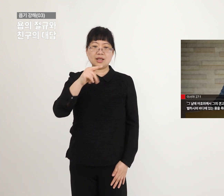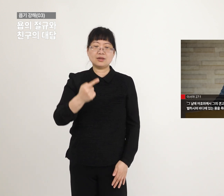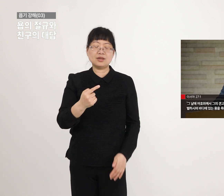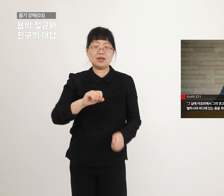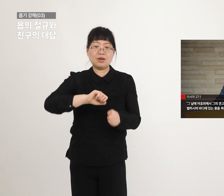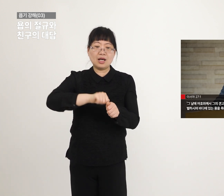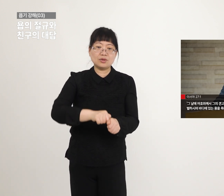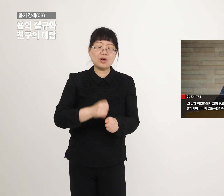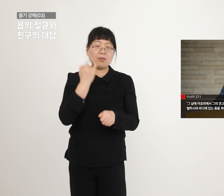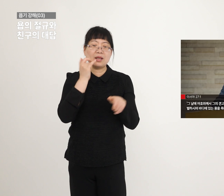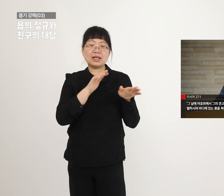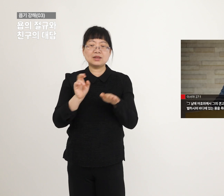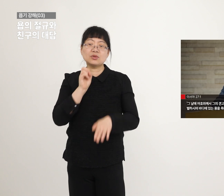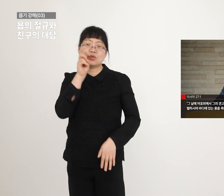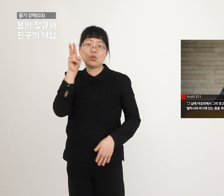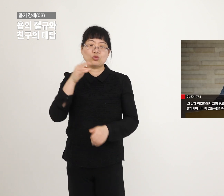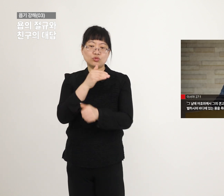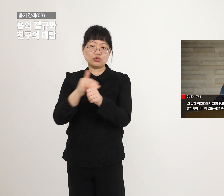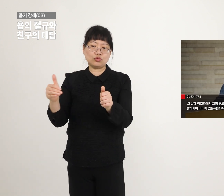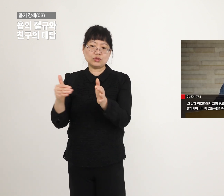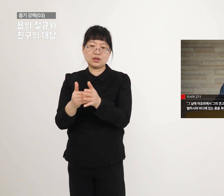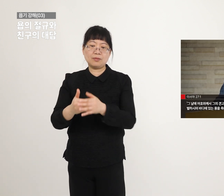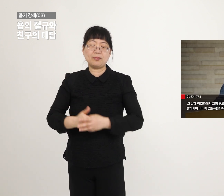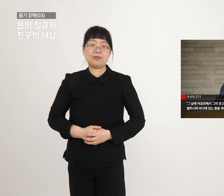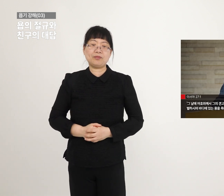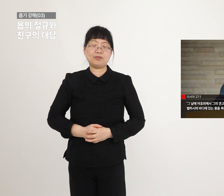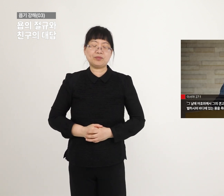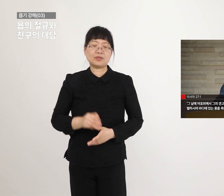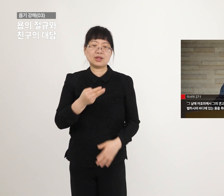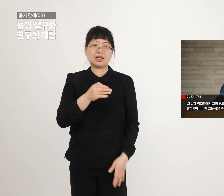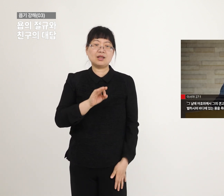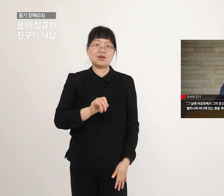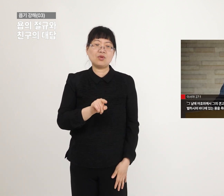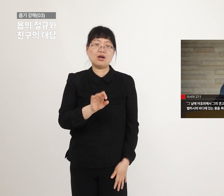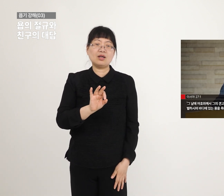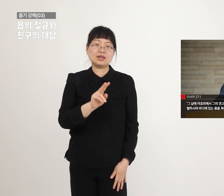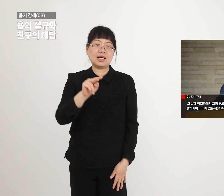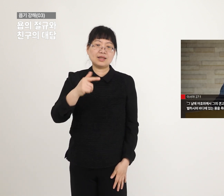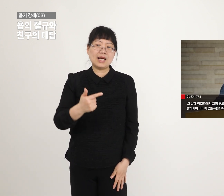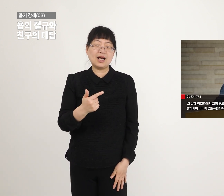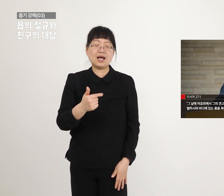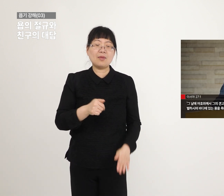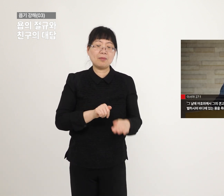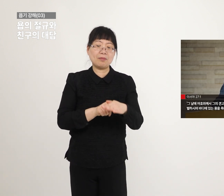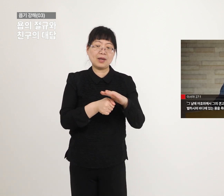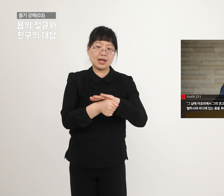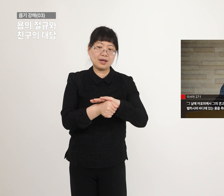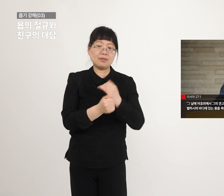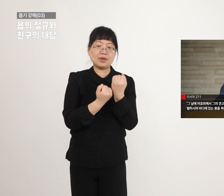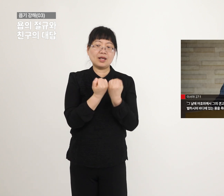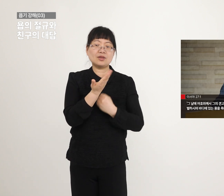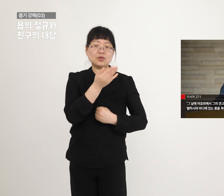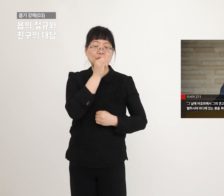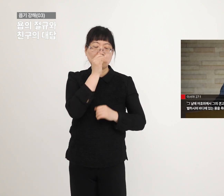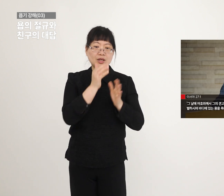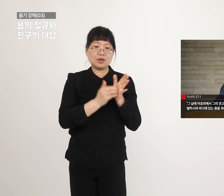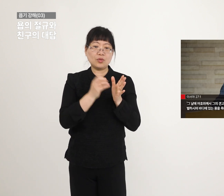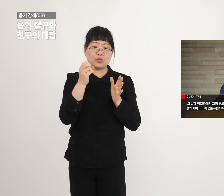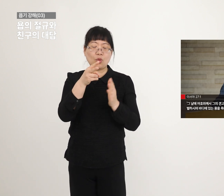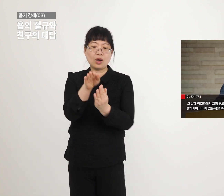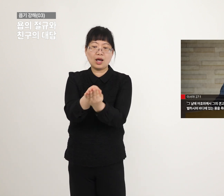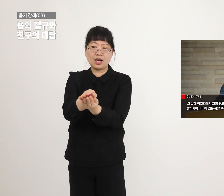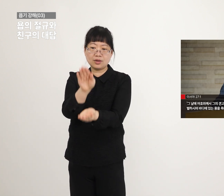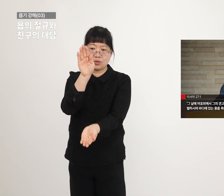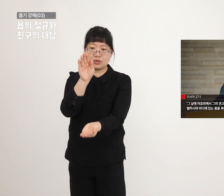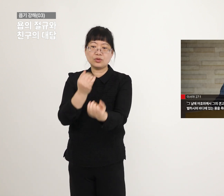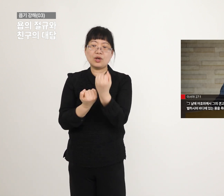용을 죽이시리라. 네, 이 리워 야단이라는 존재는 뱀으로도 해석이 되고 또